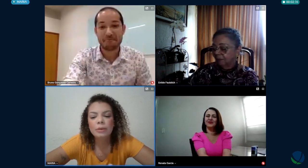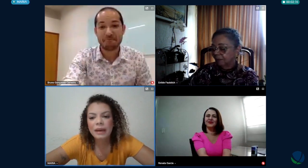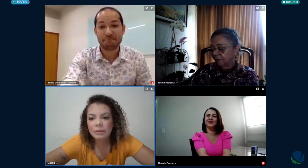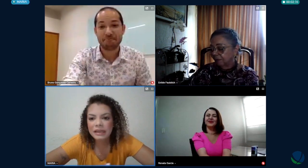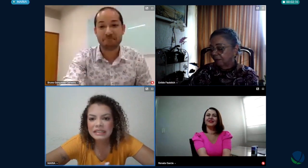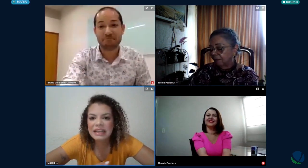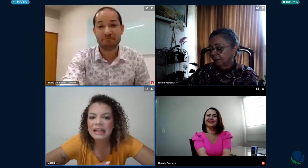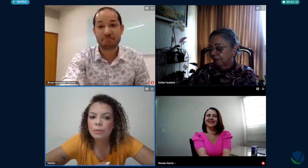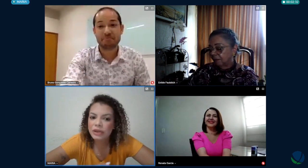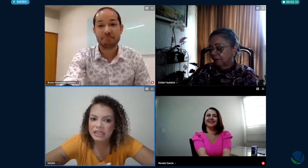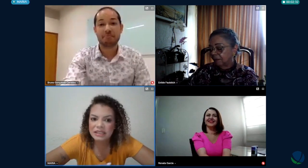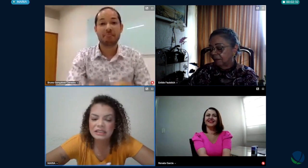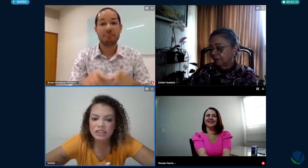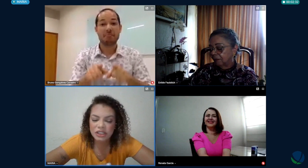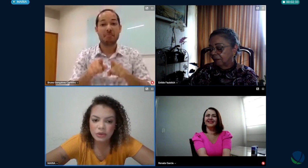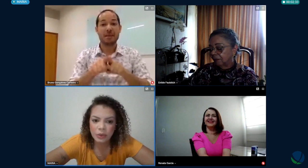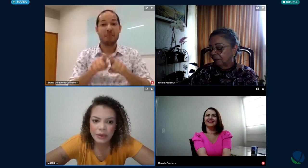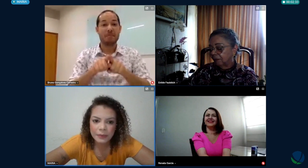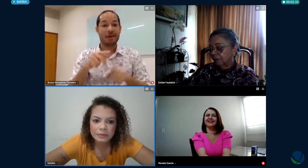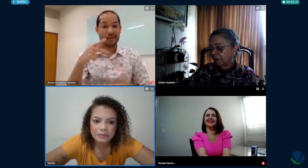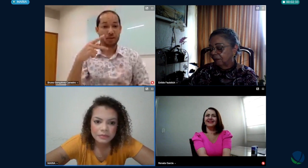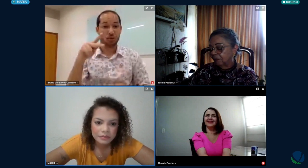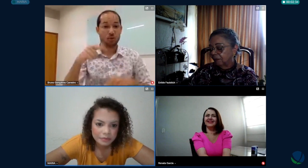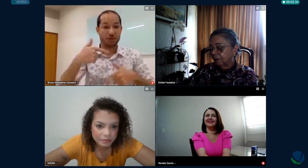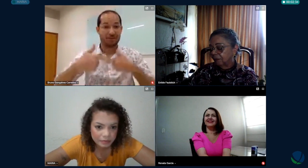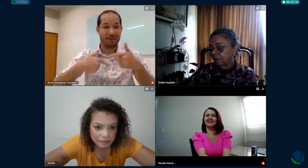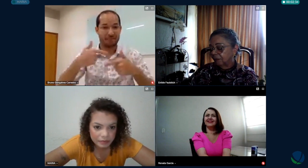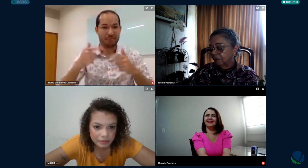Então, eu quero parabenizá-la por essa trajetória.